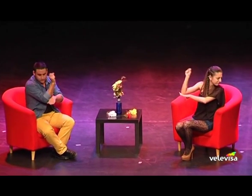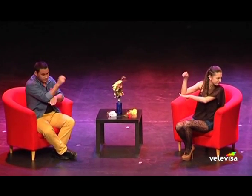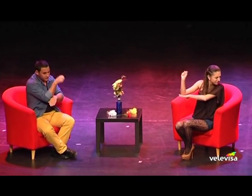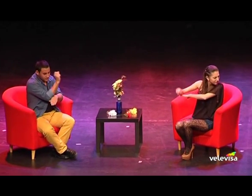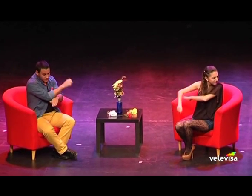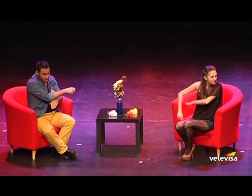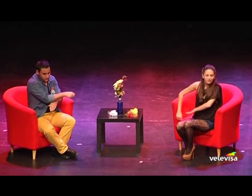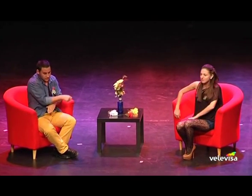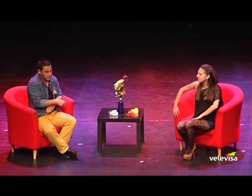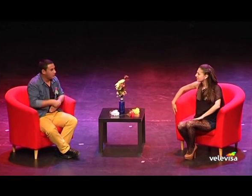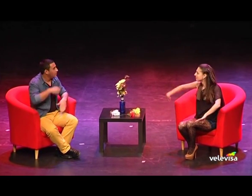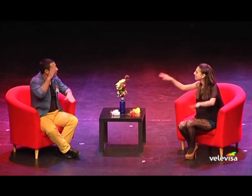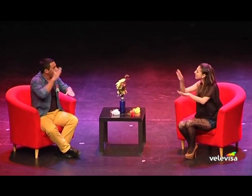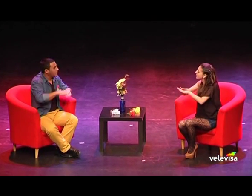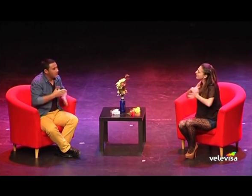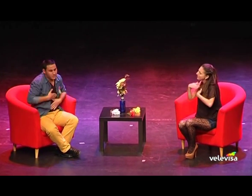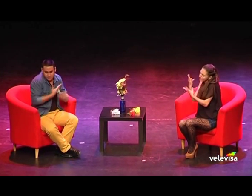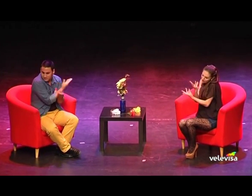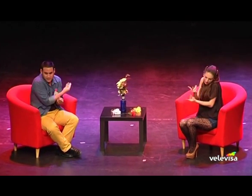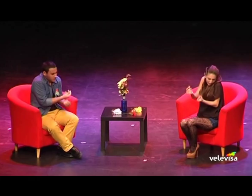mí Para mí